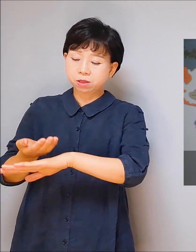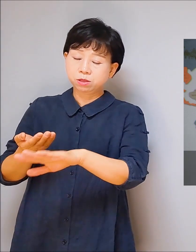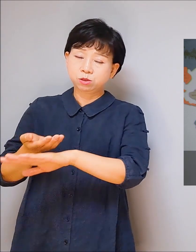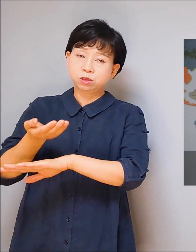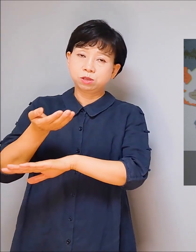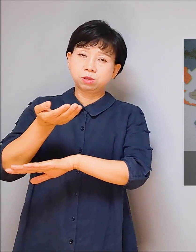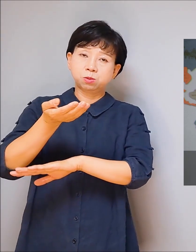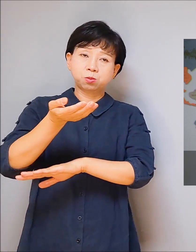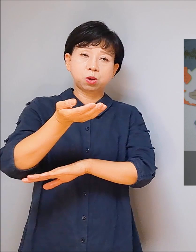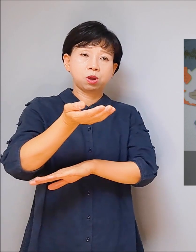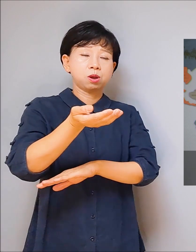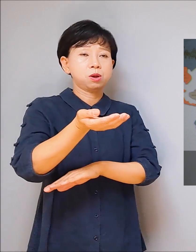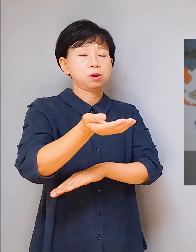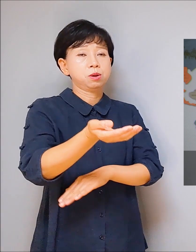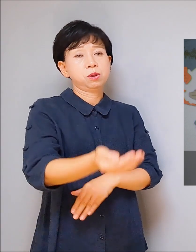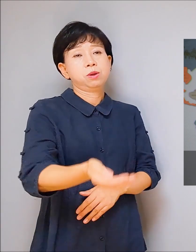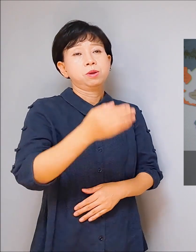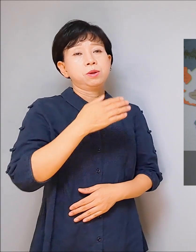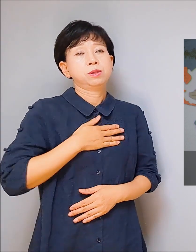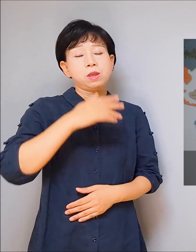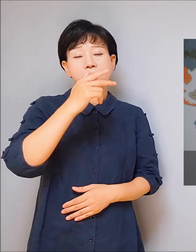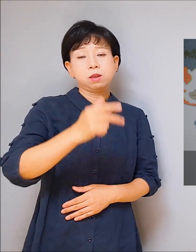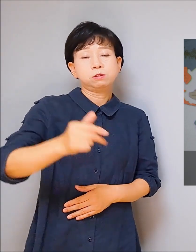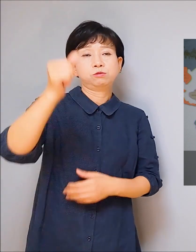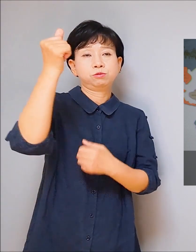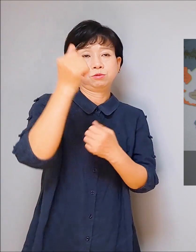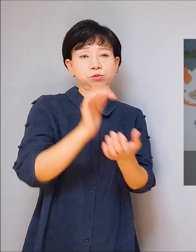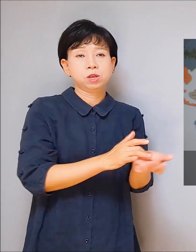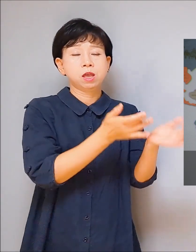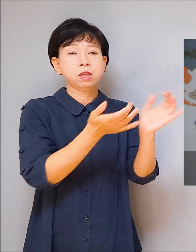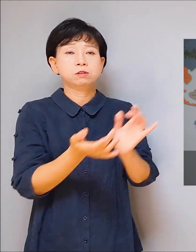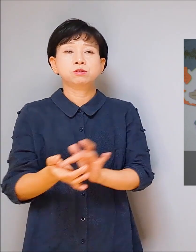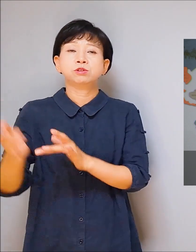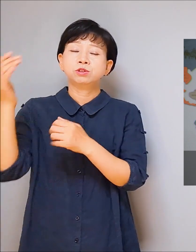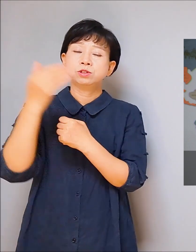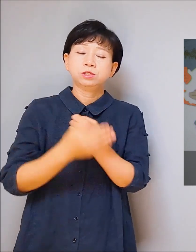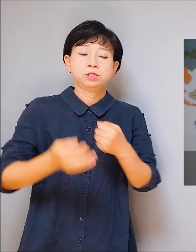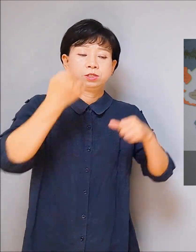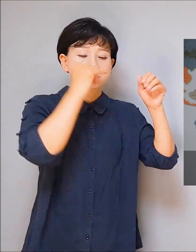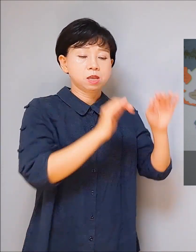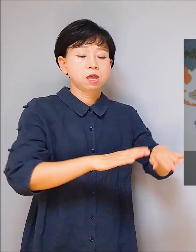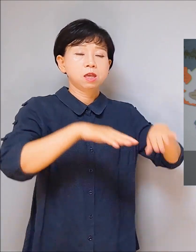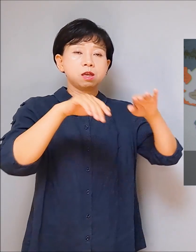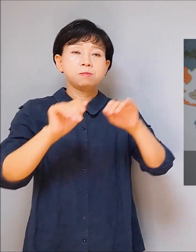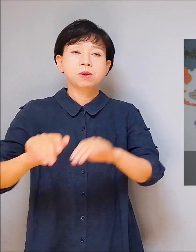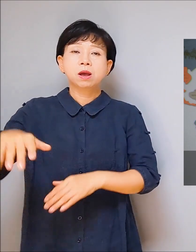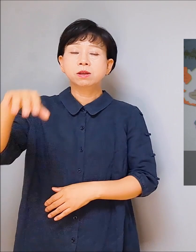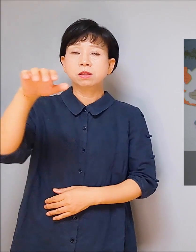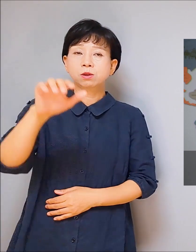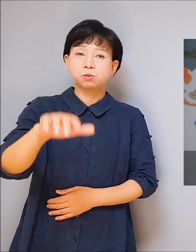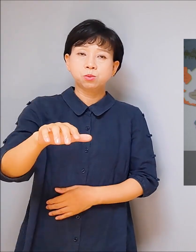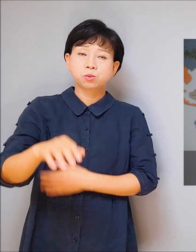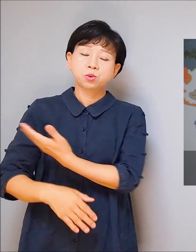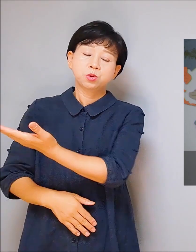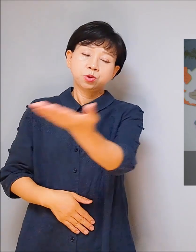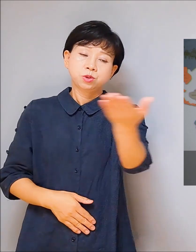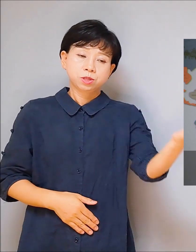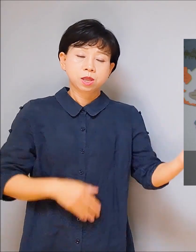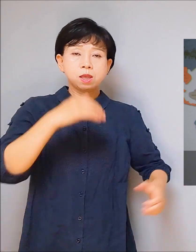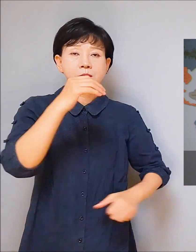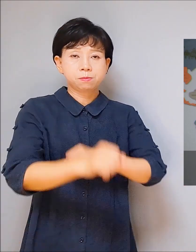장파에 배 띄워 내 주 예수 은혜의